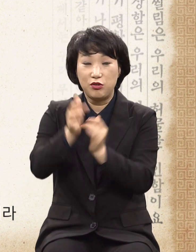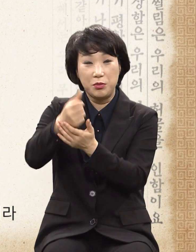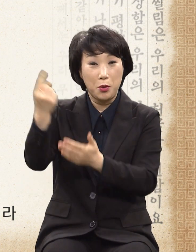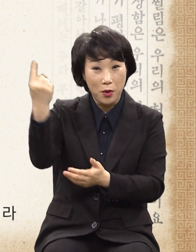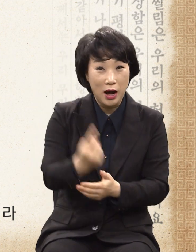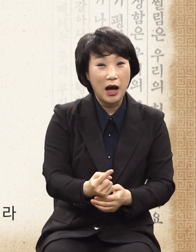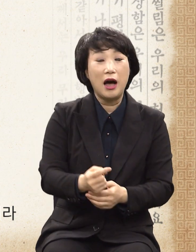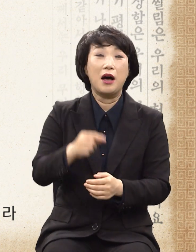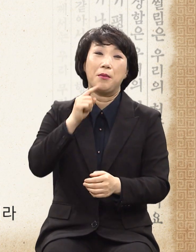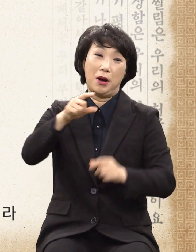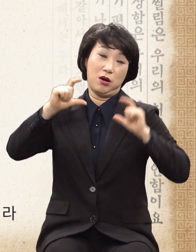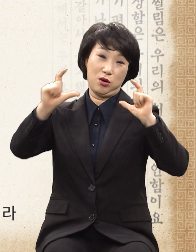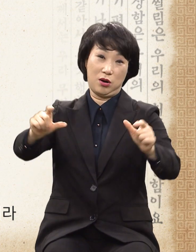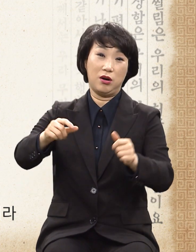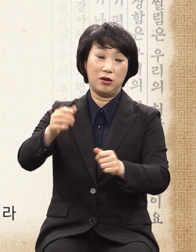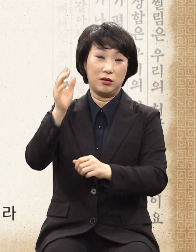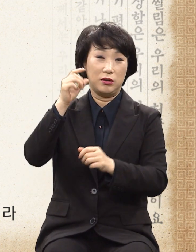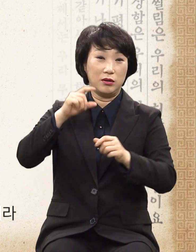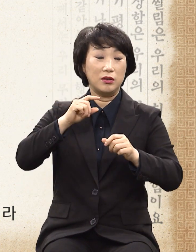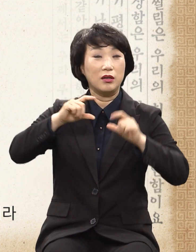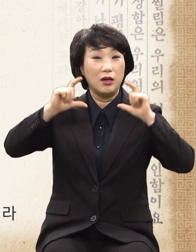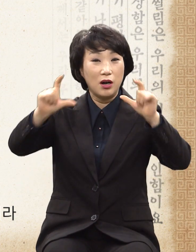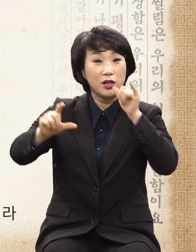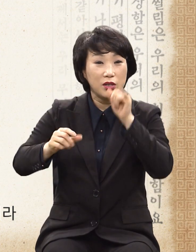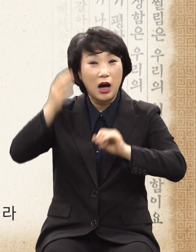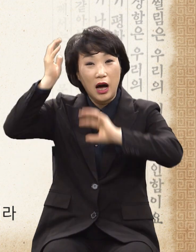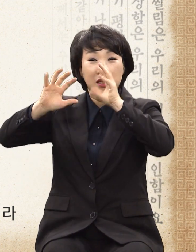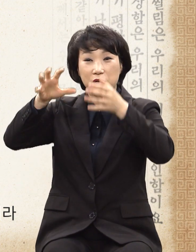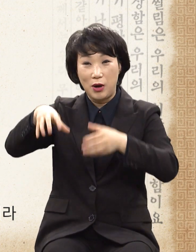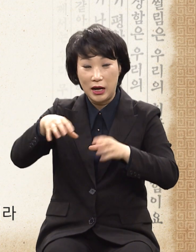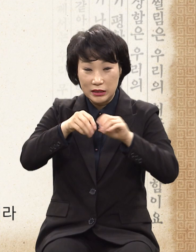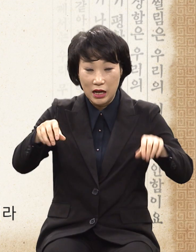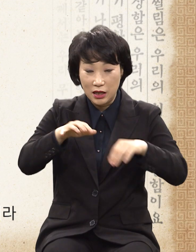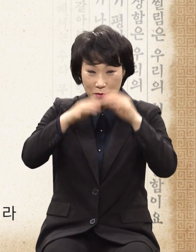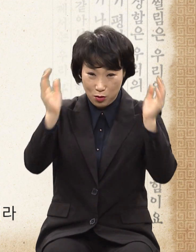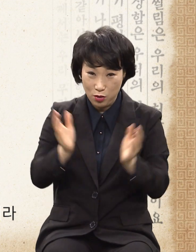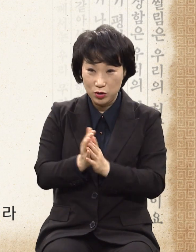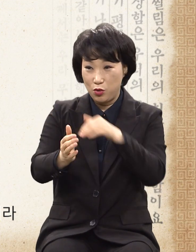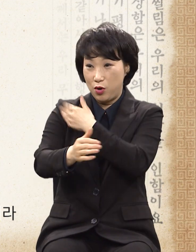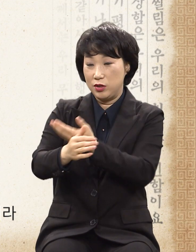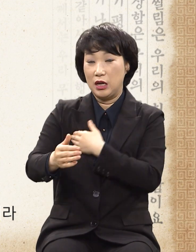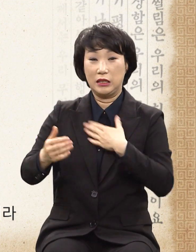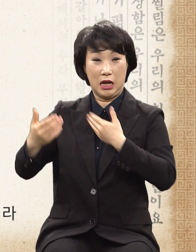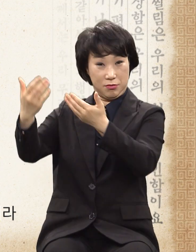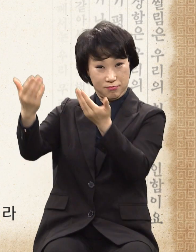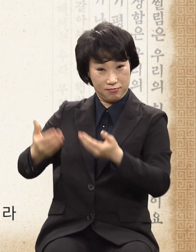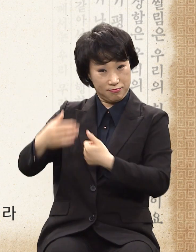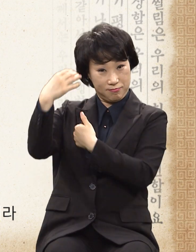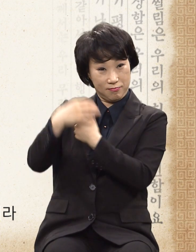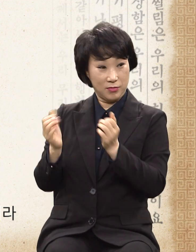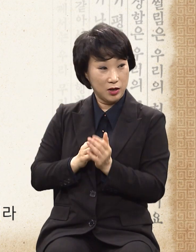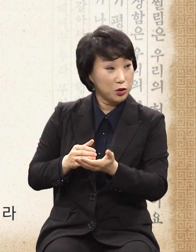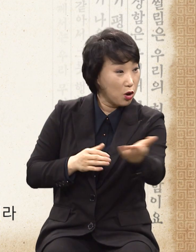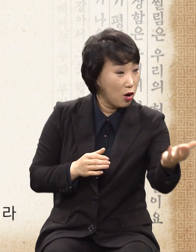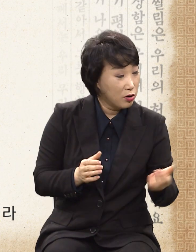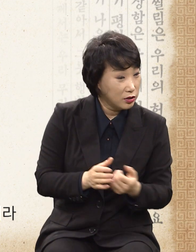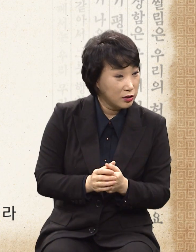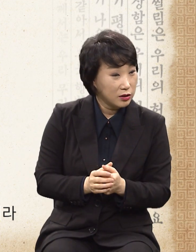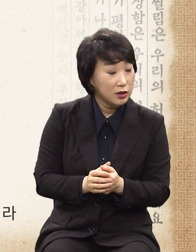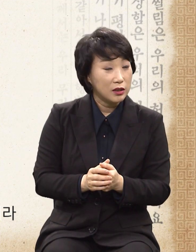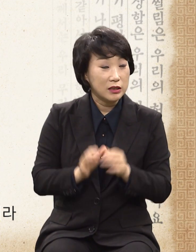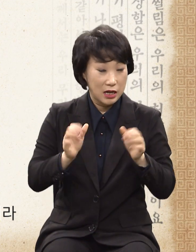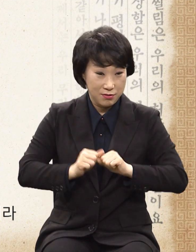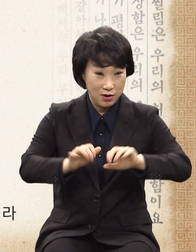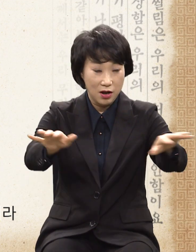일러 가라사대 하늘과 땅의 모든 권세를 내게 주셨으니 그러므로 너희는 가서